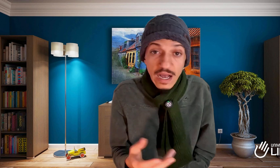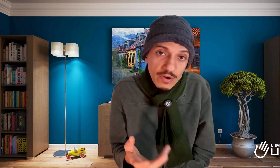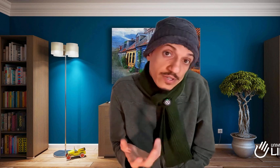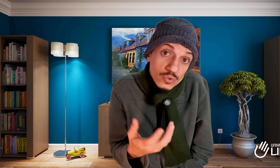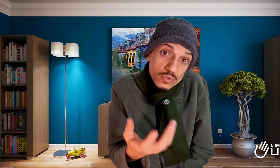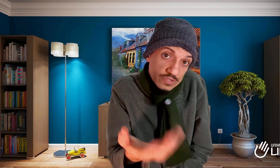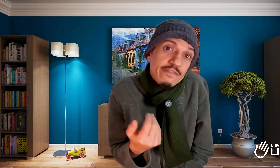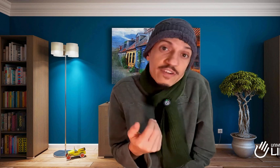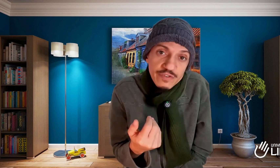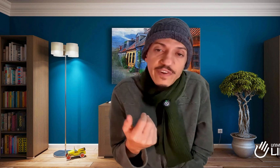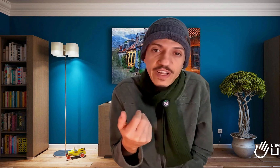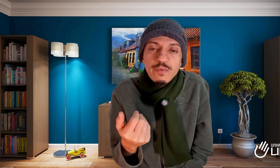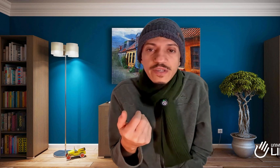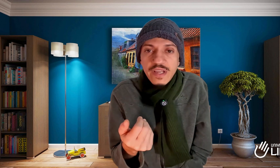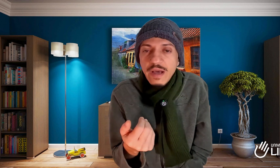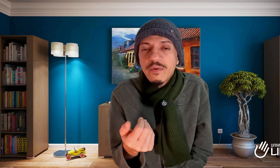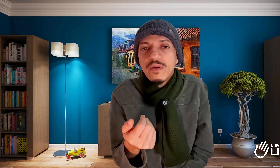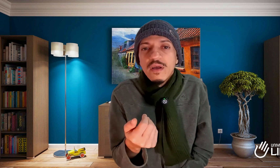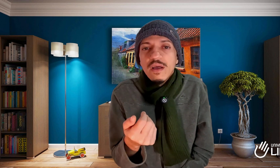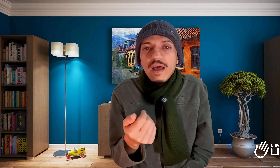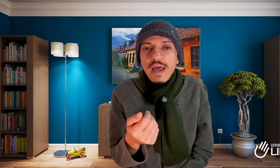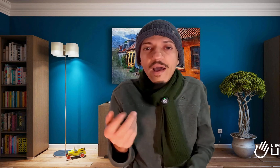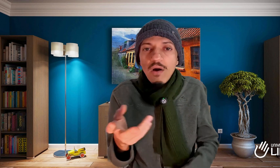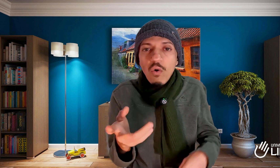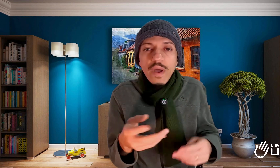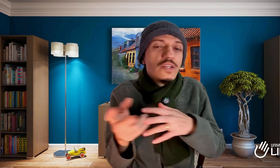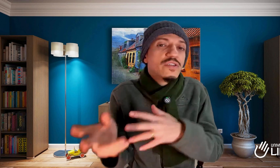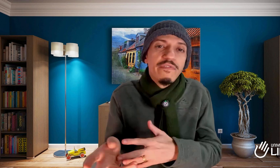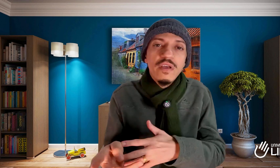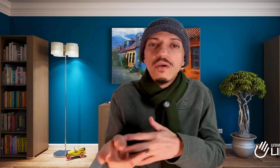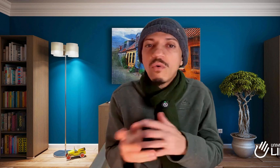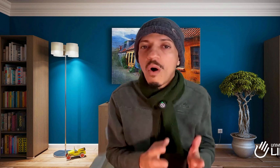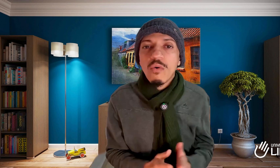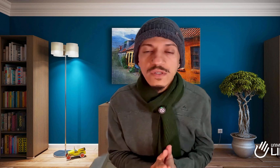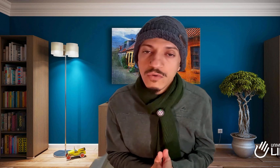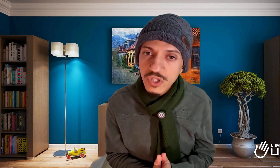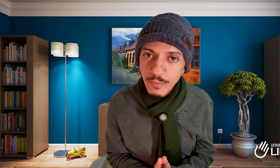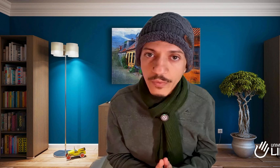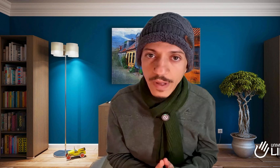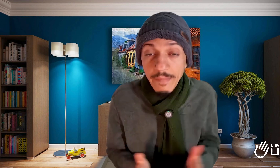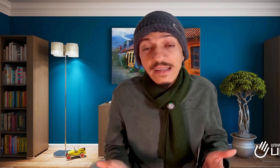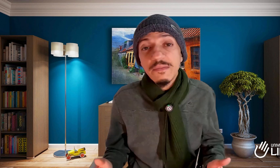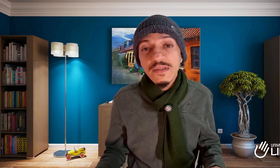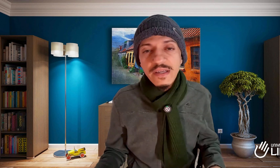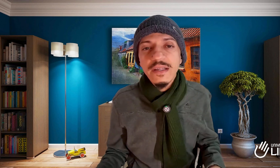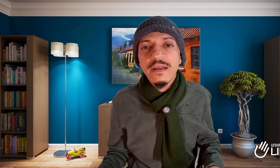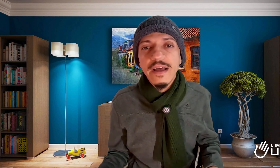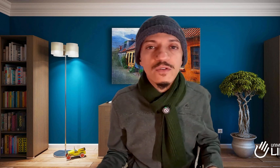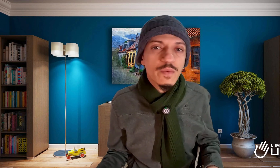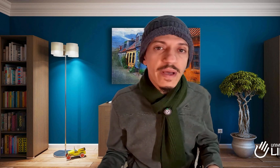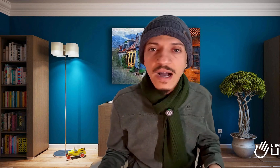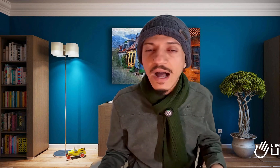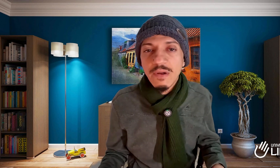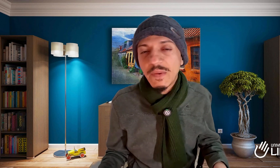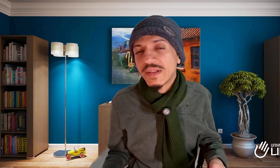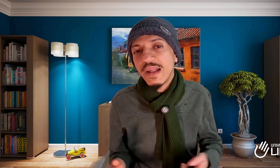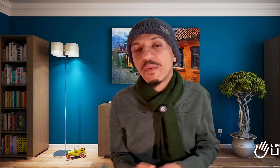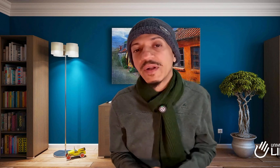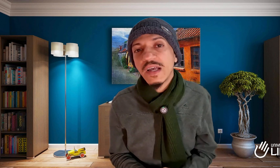se o surdo estiver vindo de frente, por exemplo, ou ele te viu, ou algo assim do tipo, é mais simples ainda, né? No supermercado, na padaria, por exemplo, ou